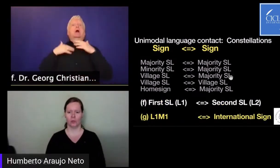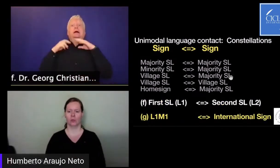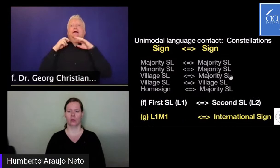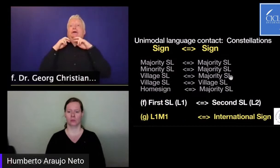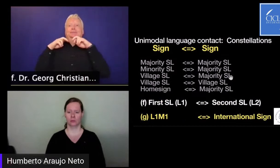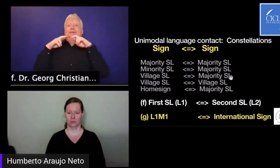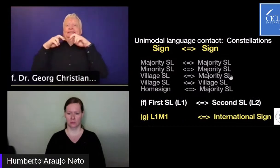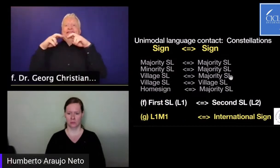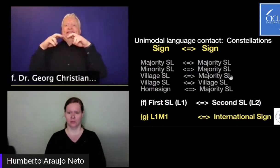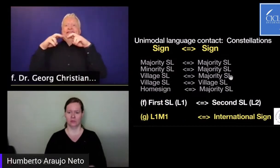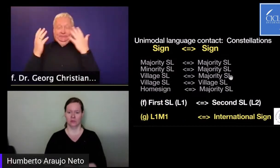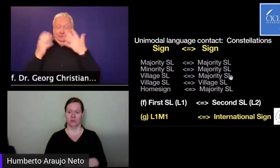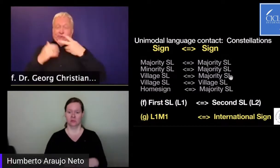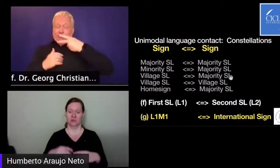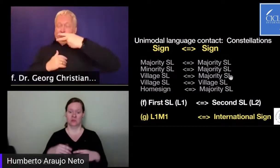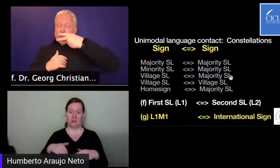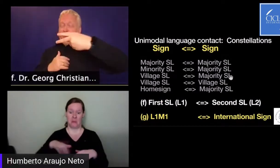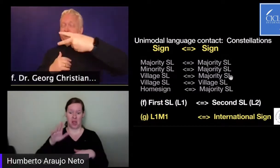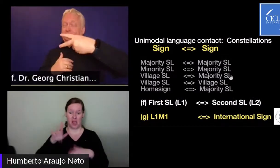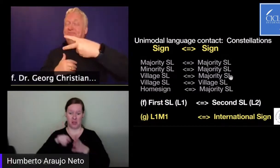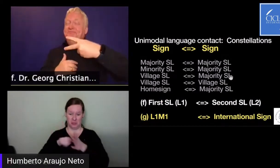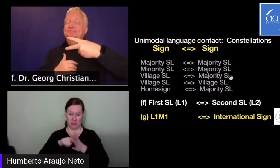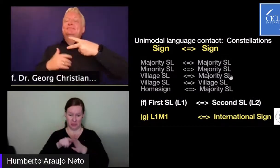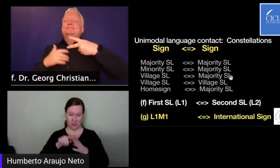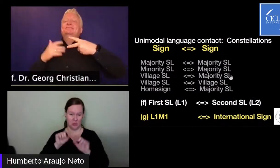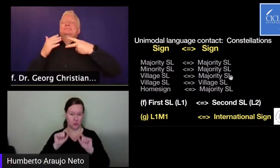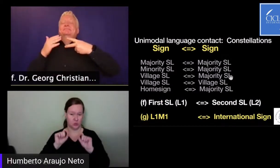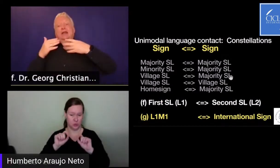melhor esses outros níveis de análise.